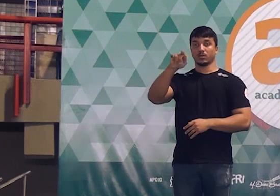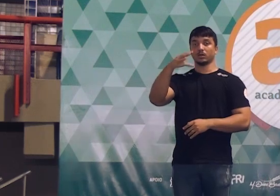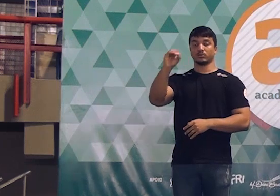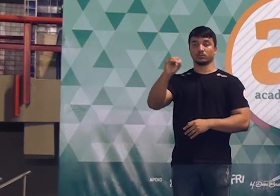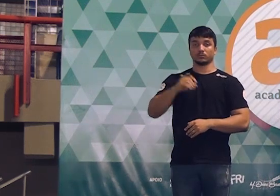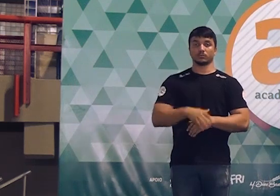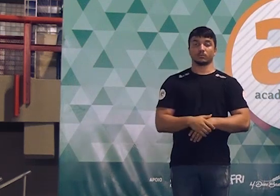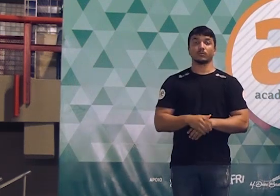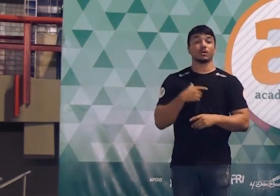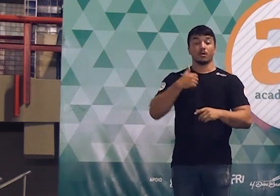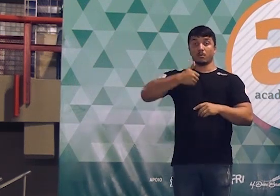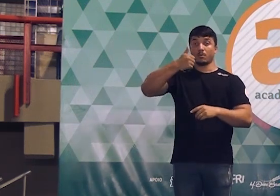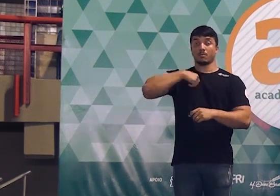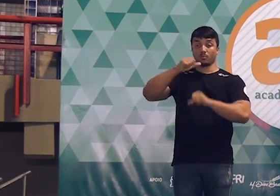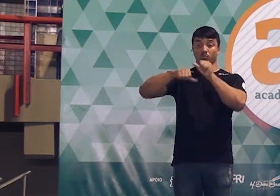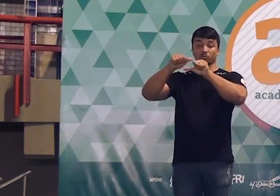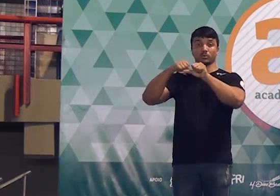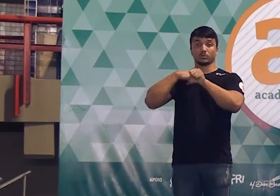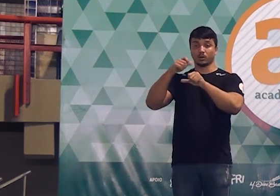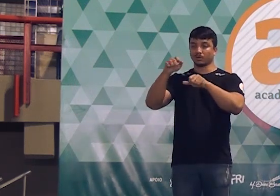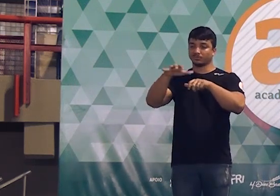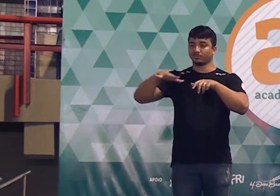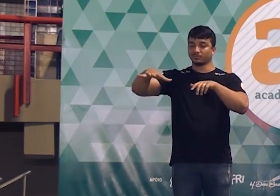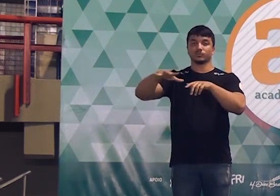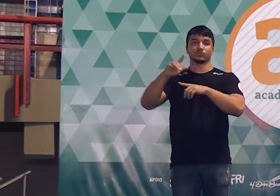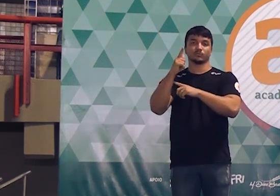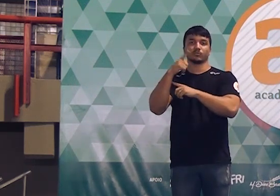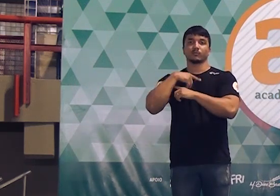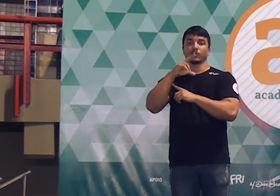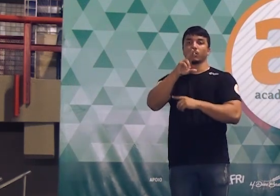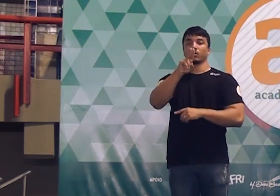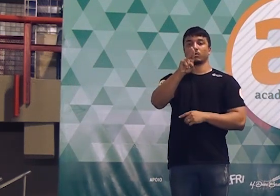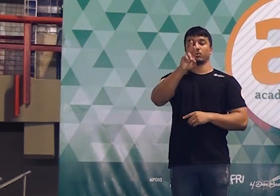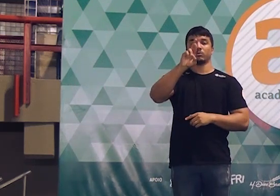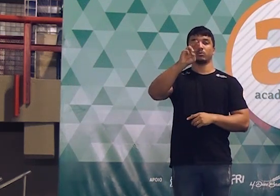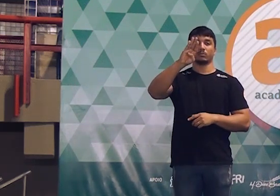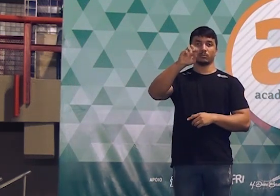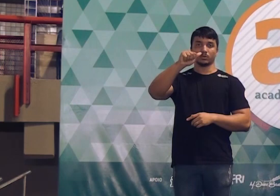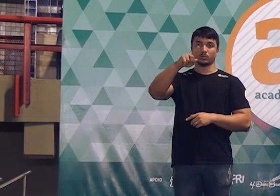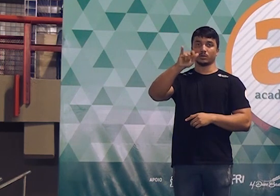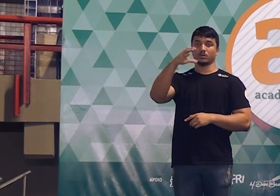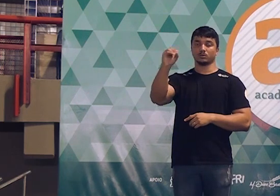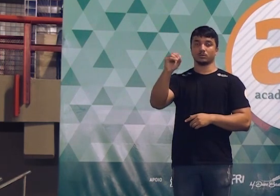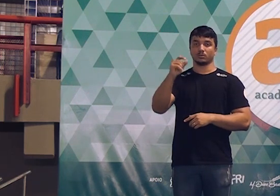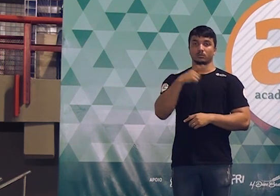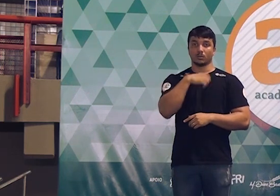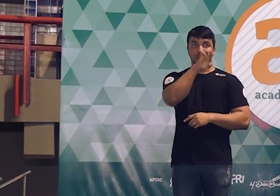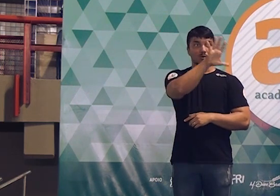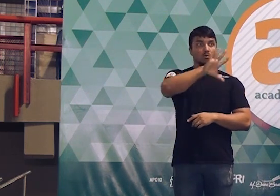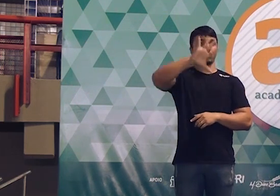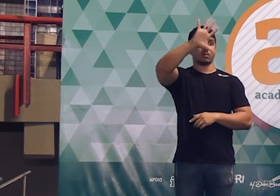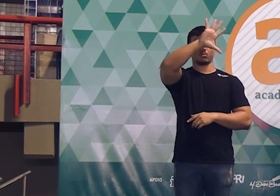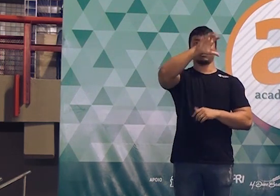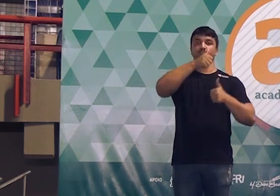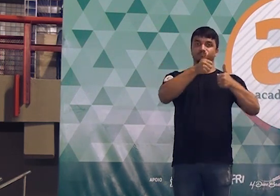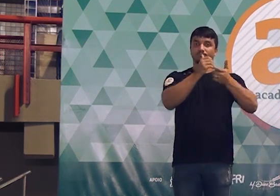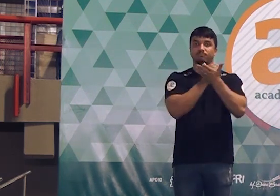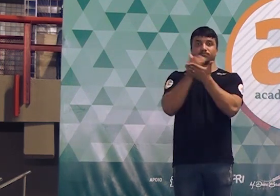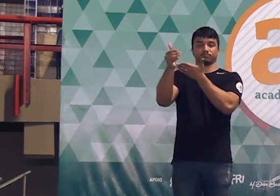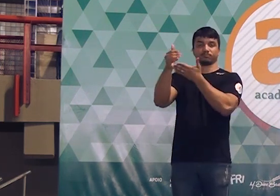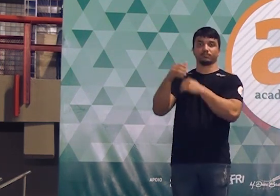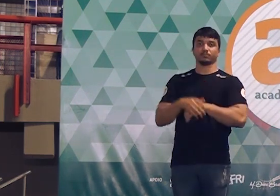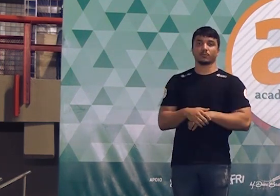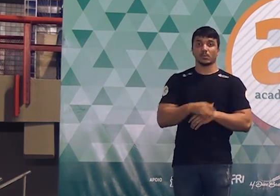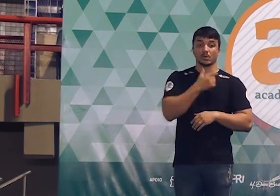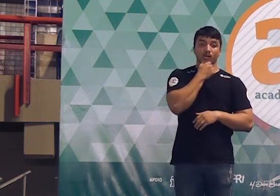urbanização. Beleza. Primeira mudança no espaço geográfico é a urbanização. A Europa se urbanizou? Se urbanizou.